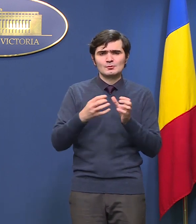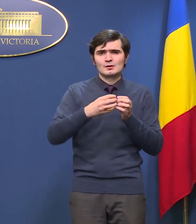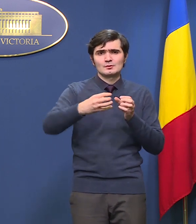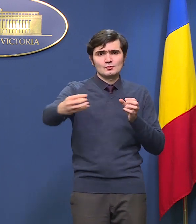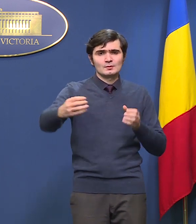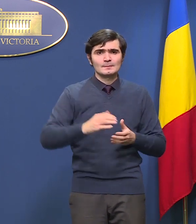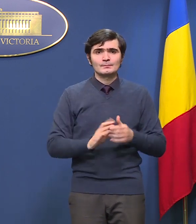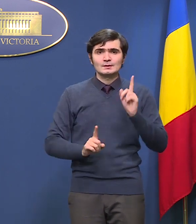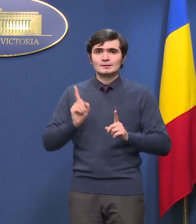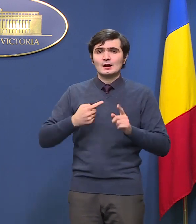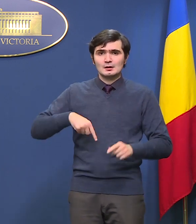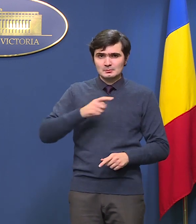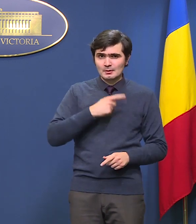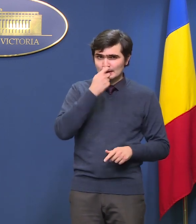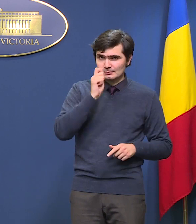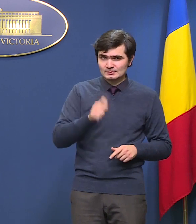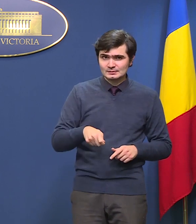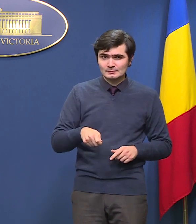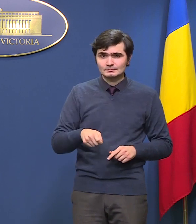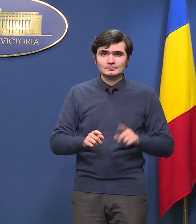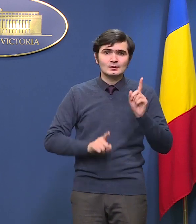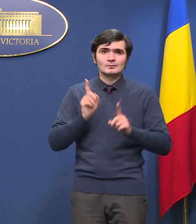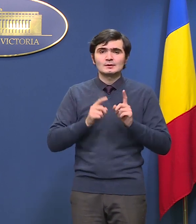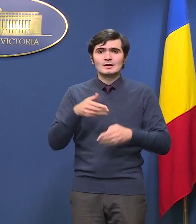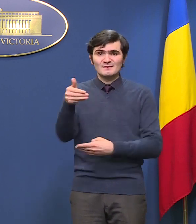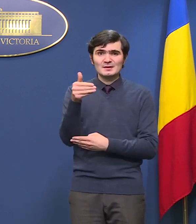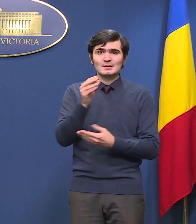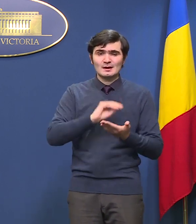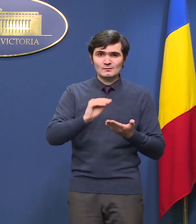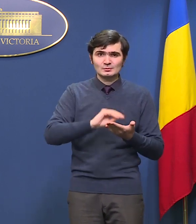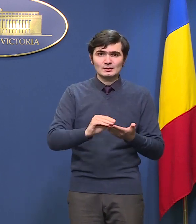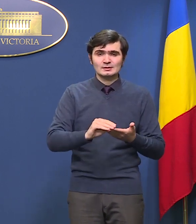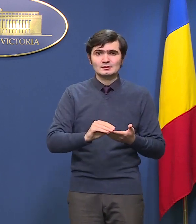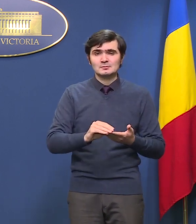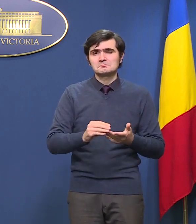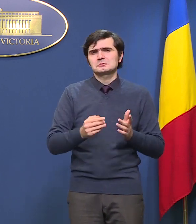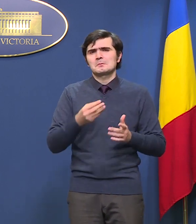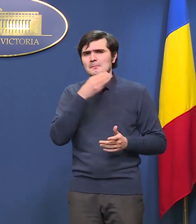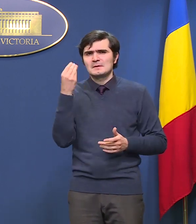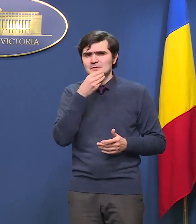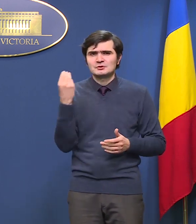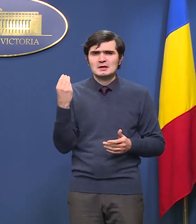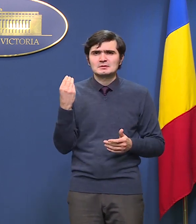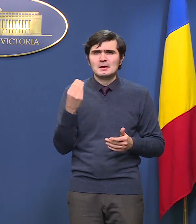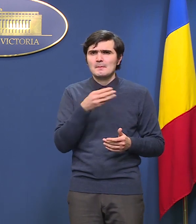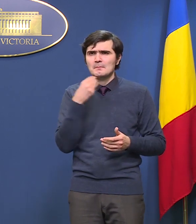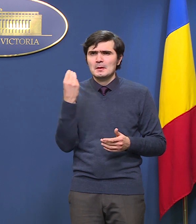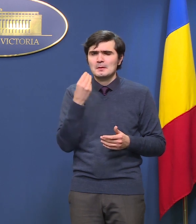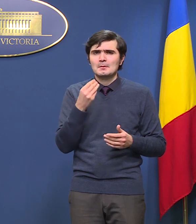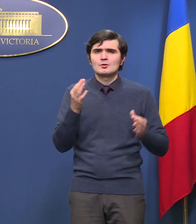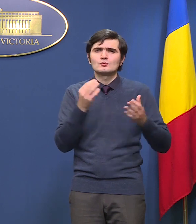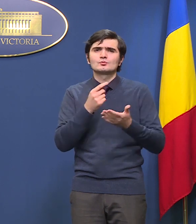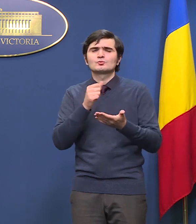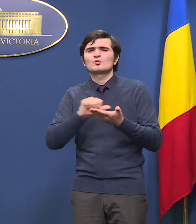și dacă renunțăm, de exemplu, ca anumite companii care funcționează să beneficieze de scutiri de taxe, de impozite,